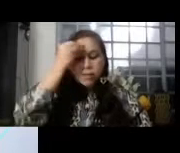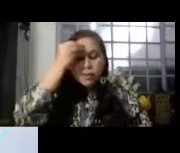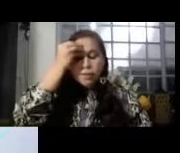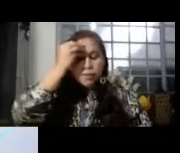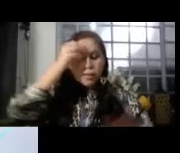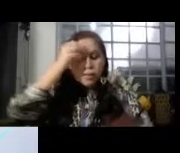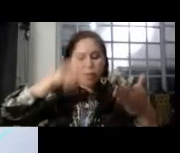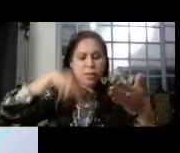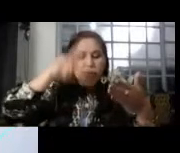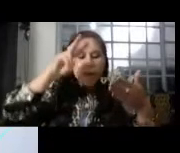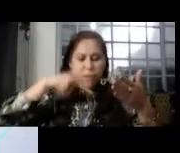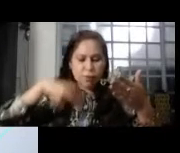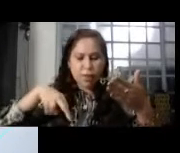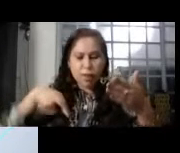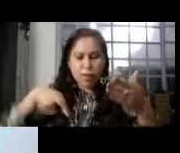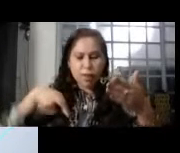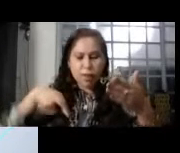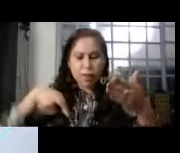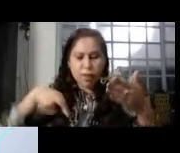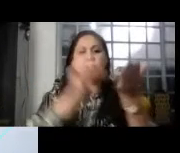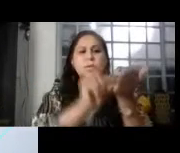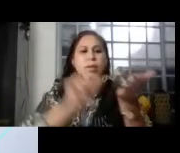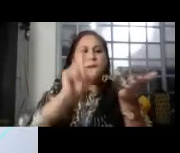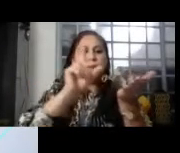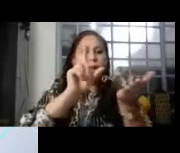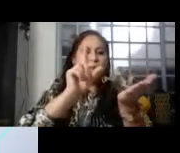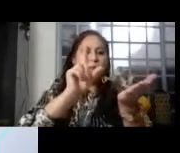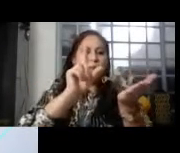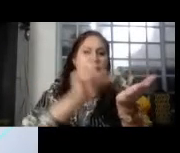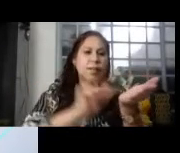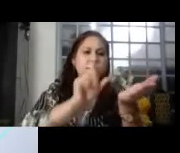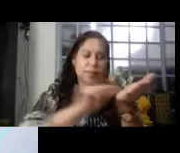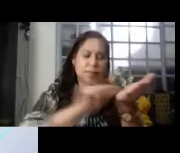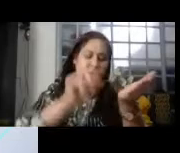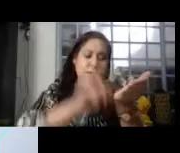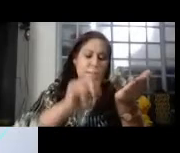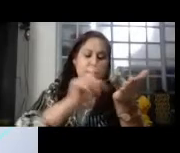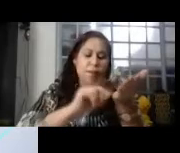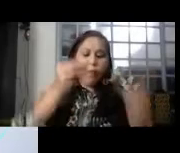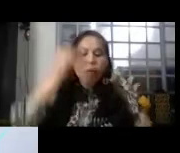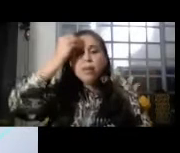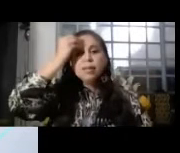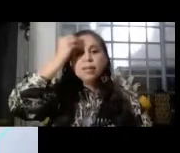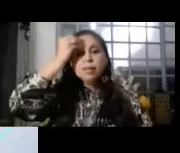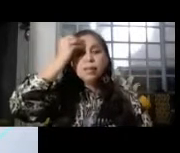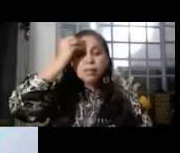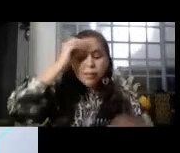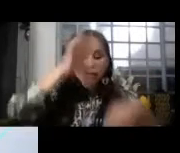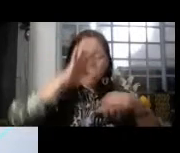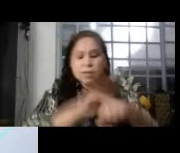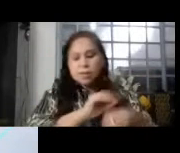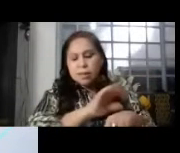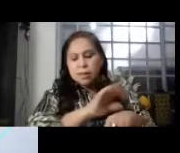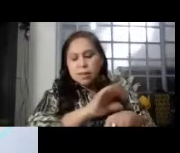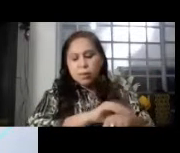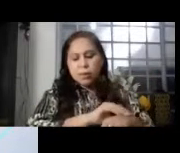importância de vocês, quando estiverem lendo um texto, um artigo é assim, vão memorizando quem são